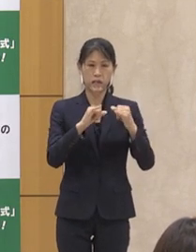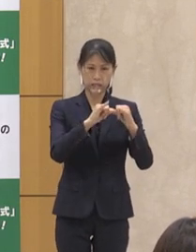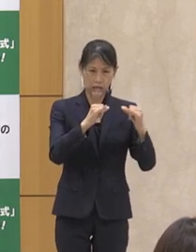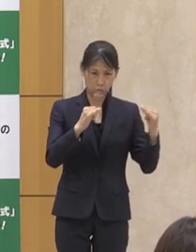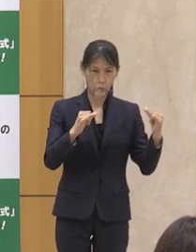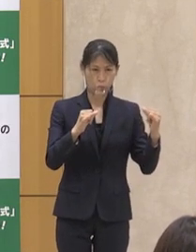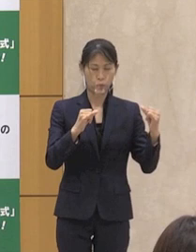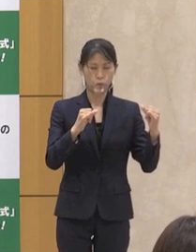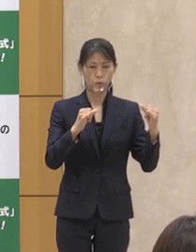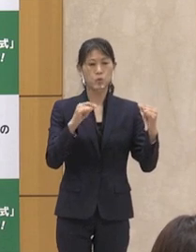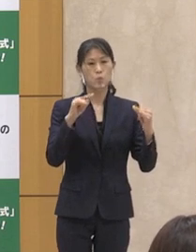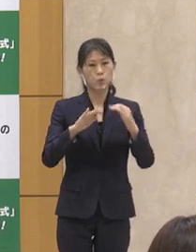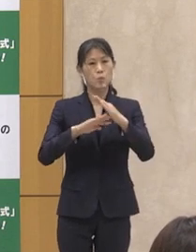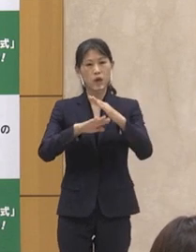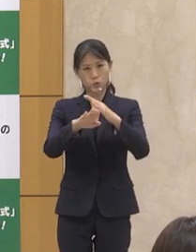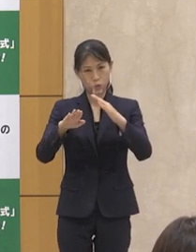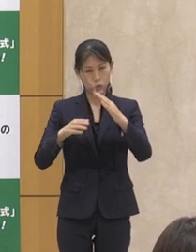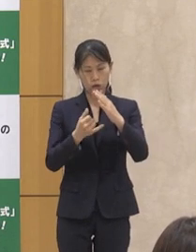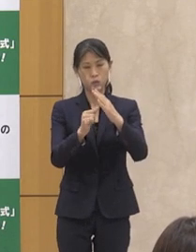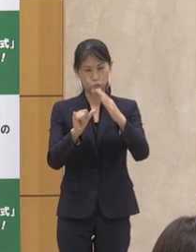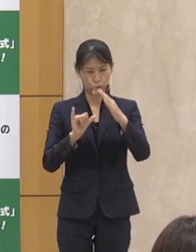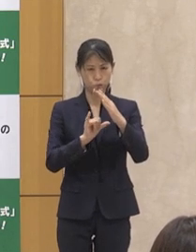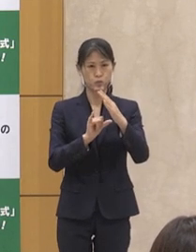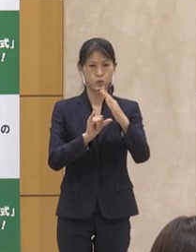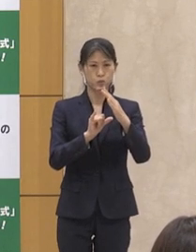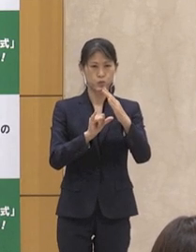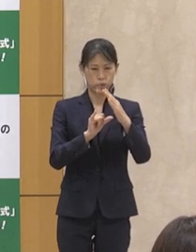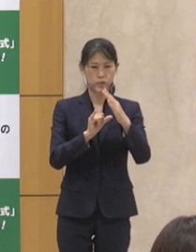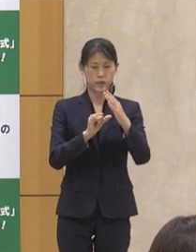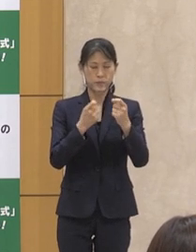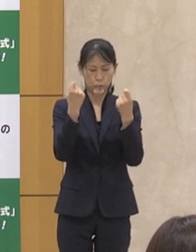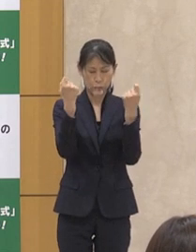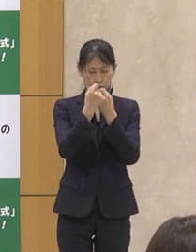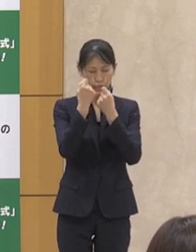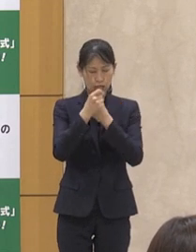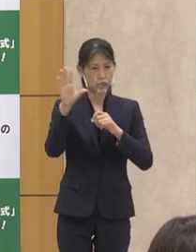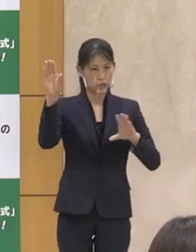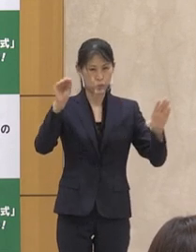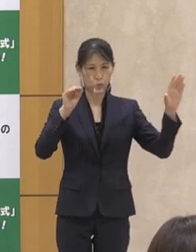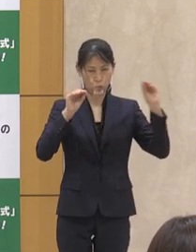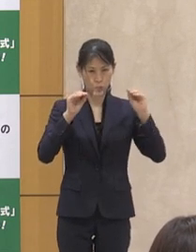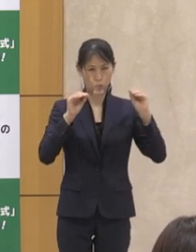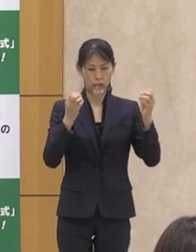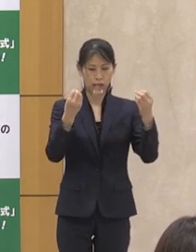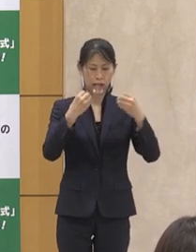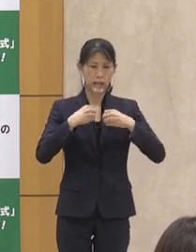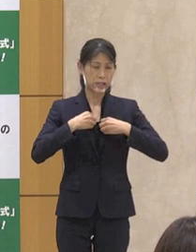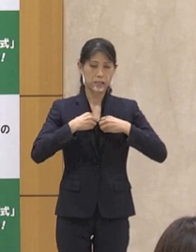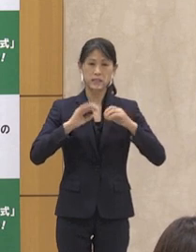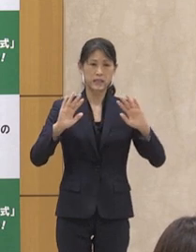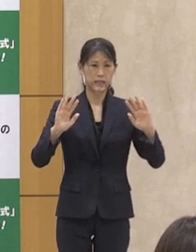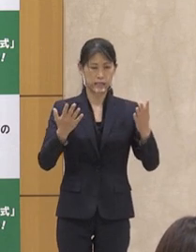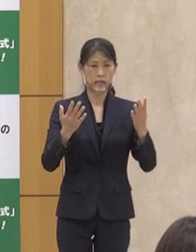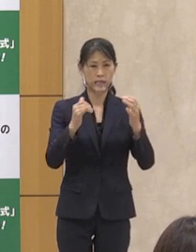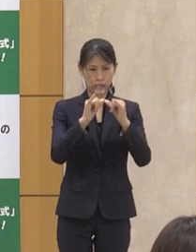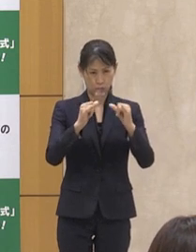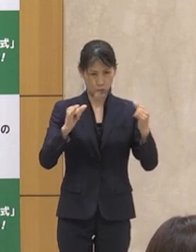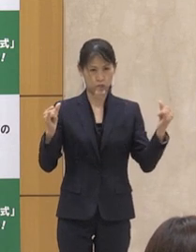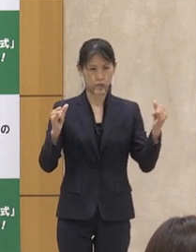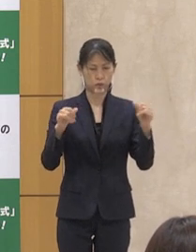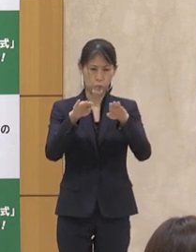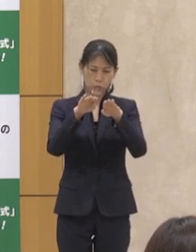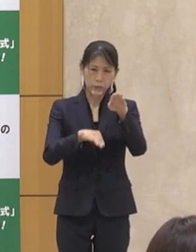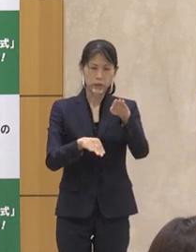する差別、また誤った情報によって感染していない方々への差別が広がっており